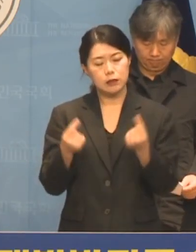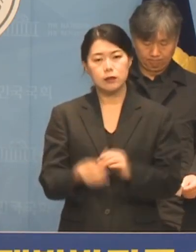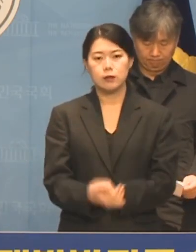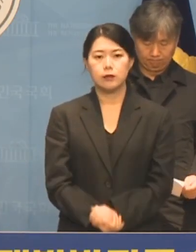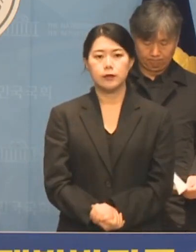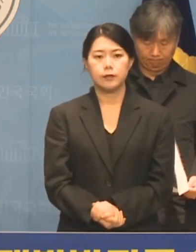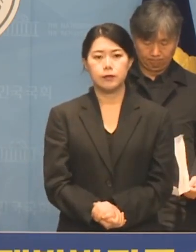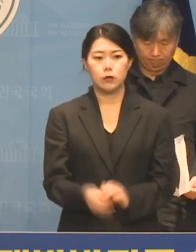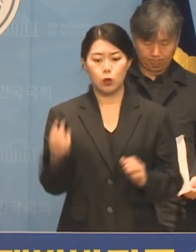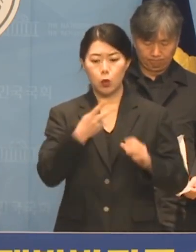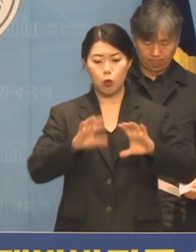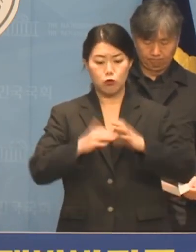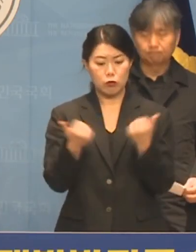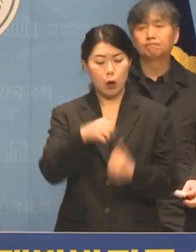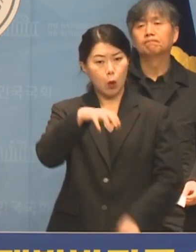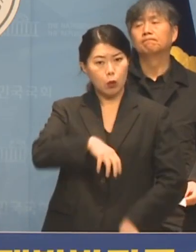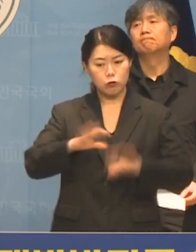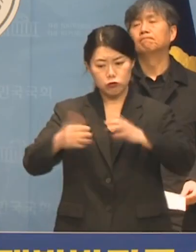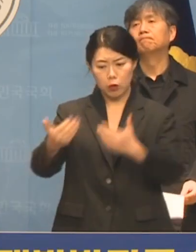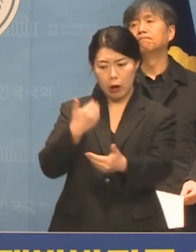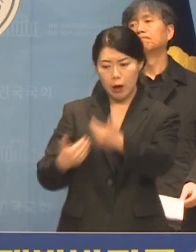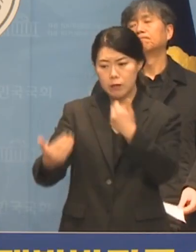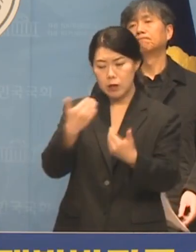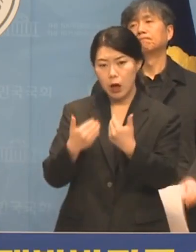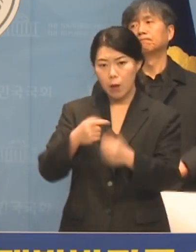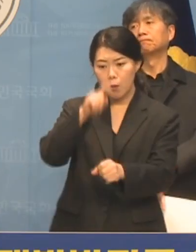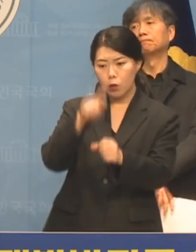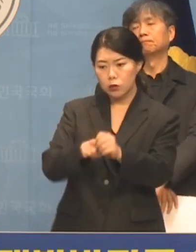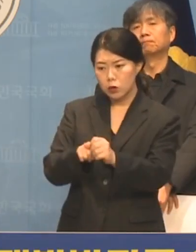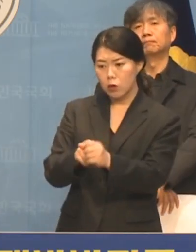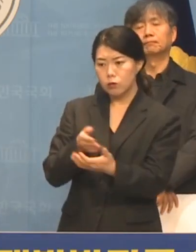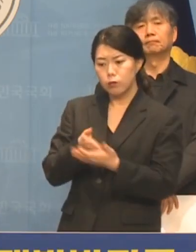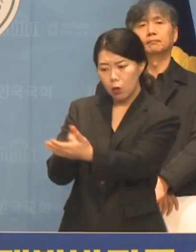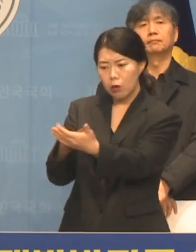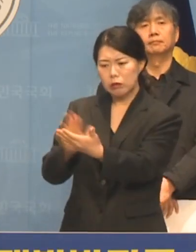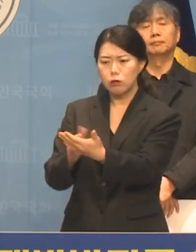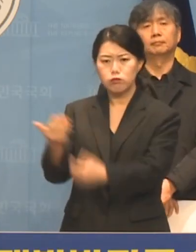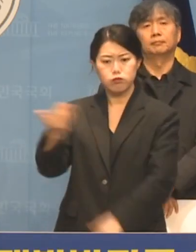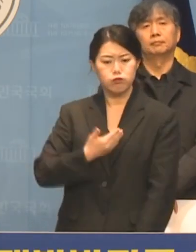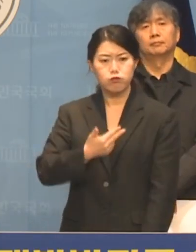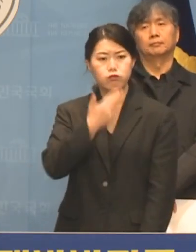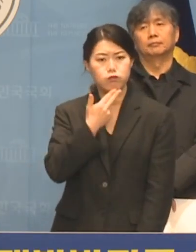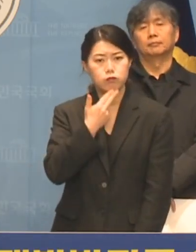심지어 국회에서 국정감사 용도로 요구를 해도 잘 제출이 안 됩니다.